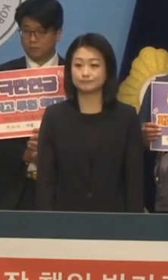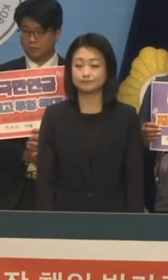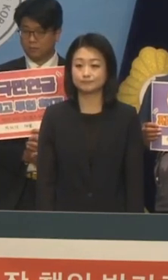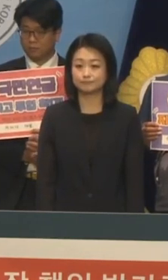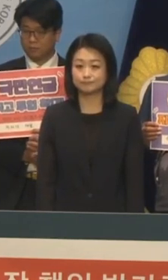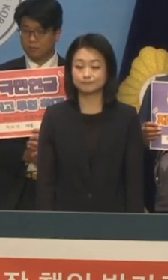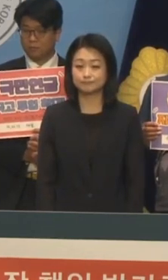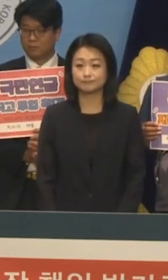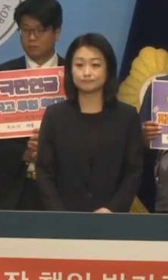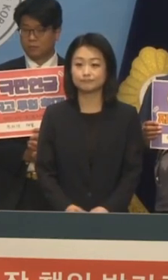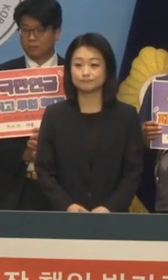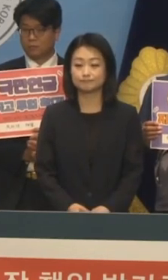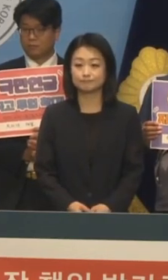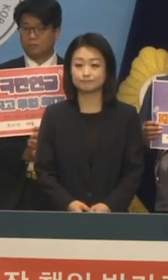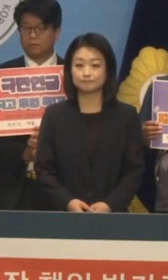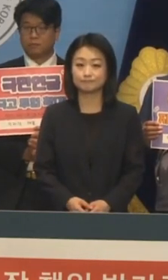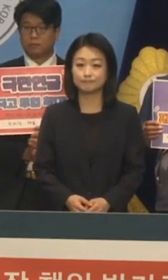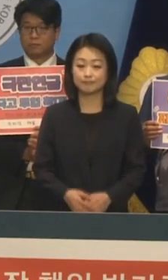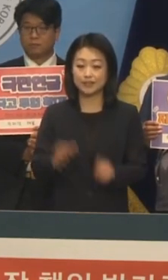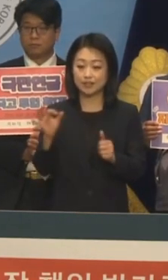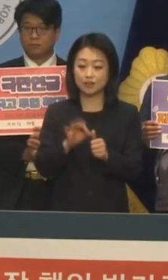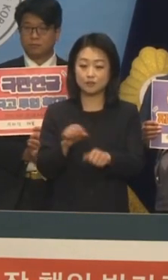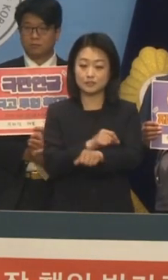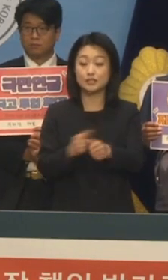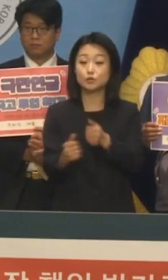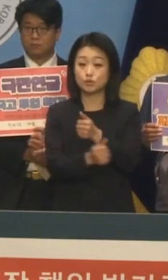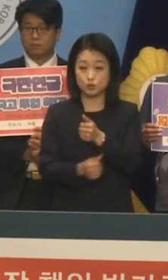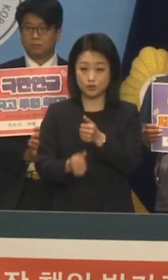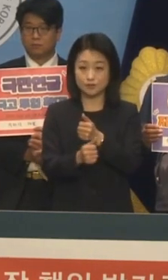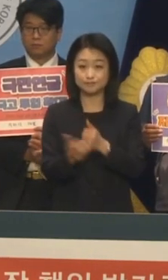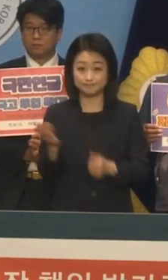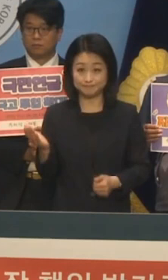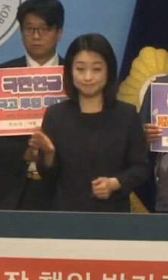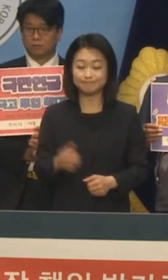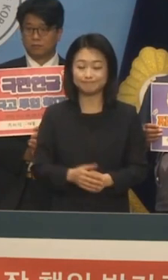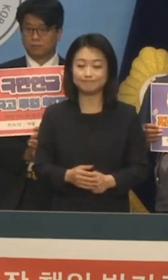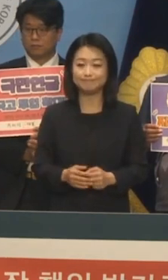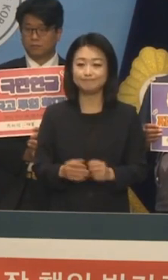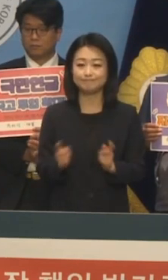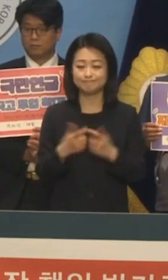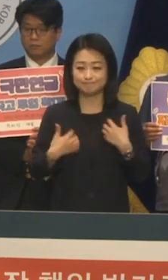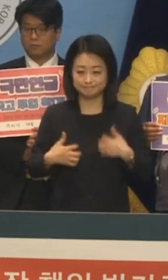정의당 국회의원이자 국회 연금특위 위원인 강은미입니다.